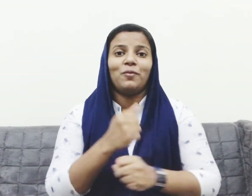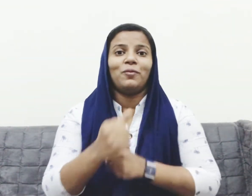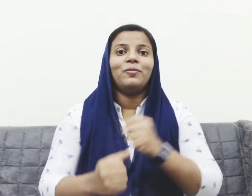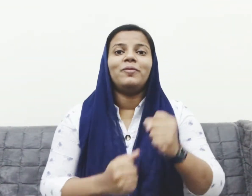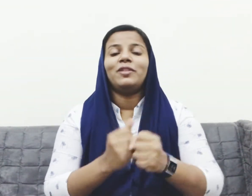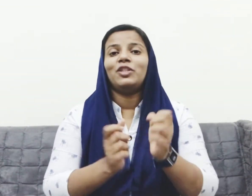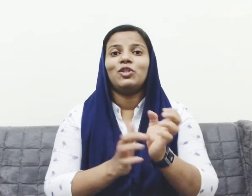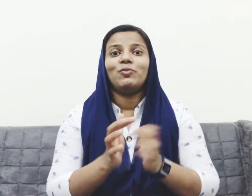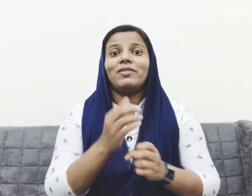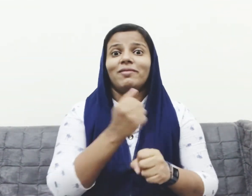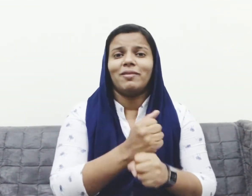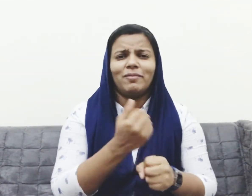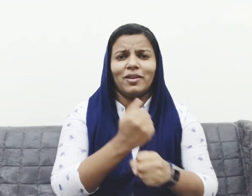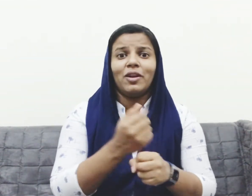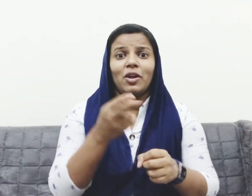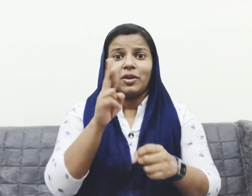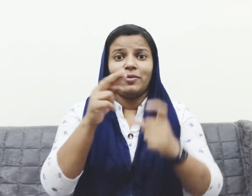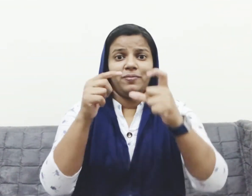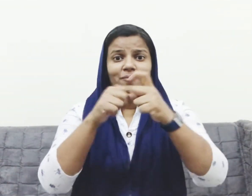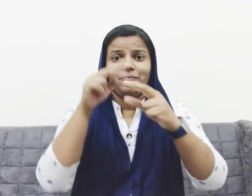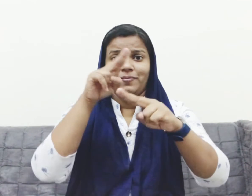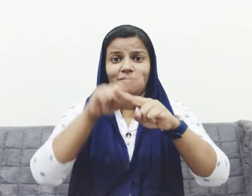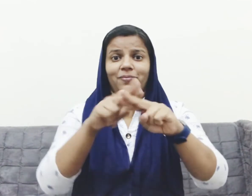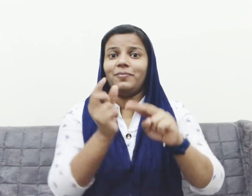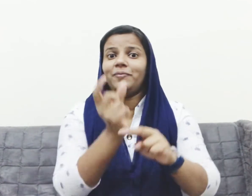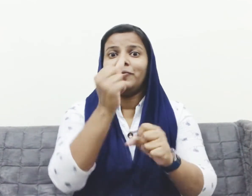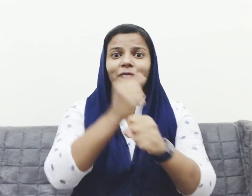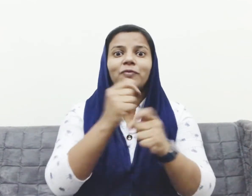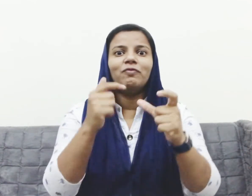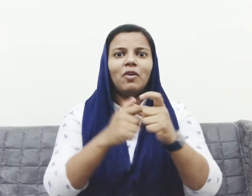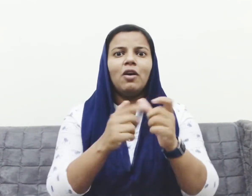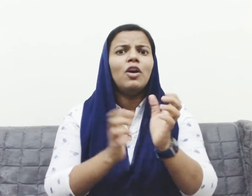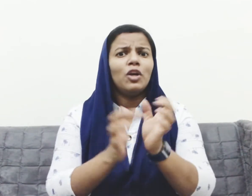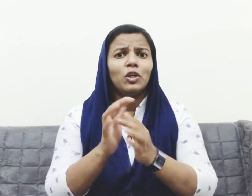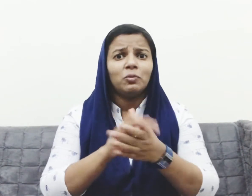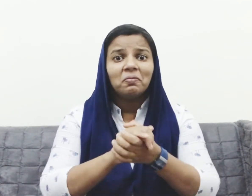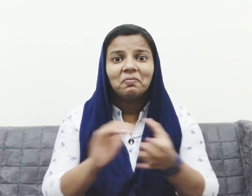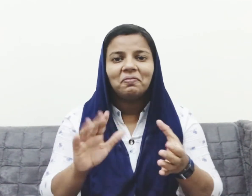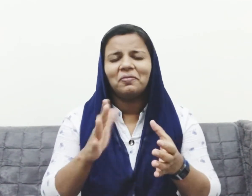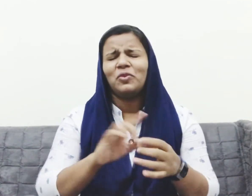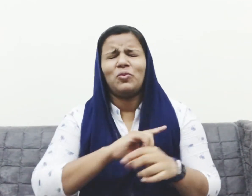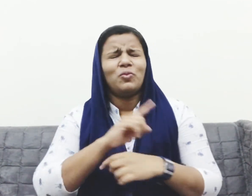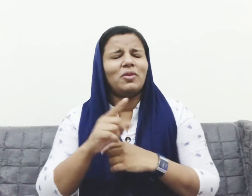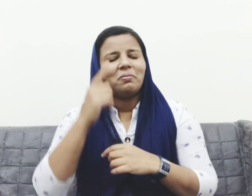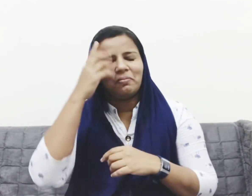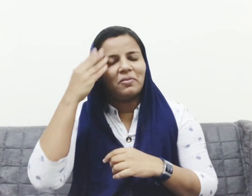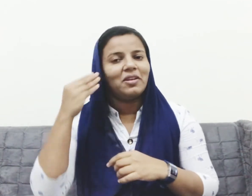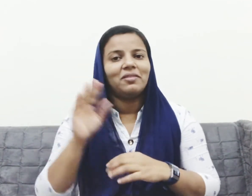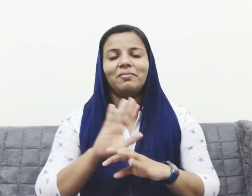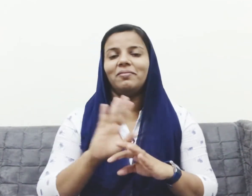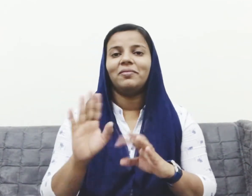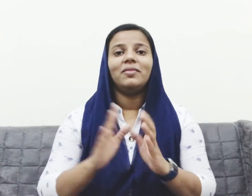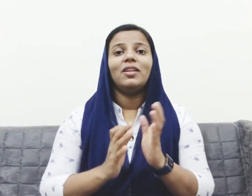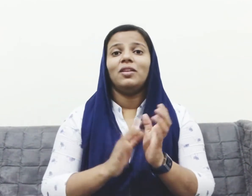ഓടി ആ അഭയസ്ഥാനത്തേക്ക് കയറണം. കാരണം ഒരിക്കലും കൈവിടാത്തവനായ യേശു, ഒരിക്കലും മറക്കാത്തവനായ യേശു,